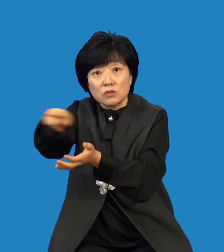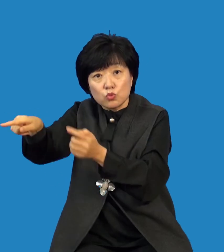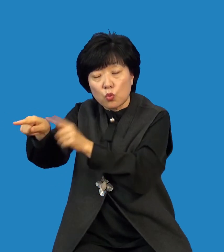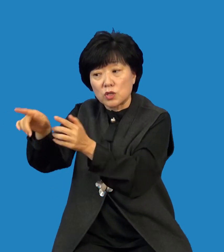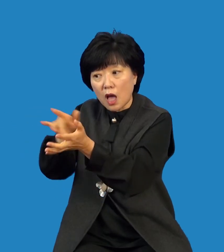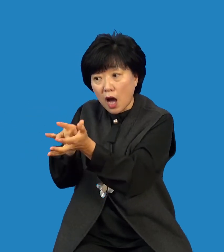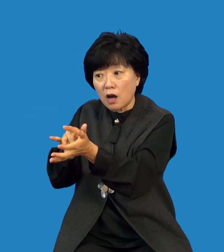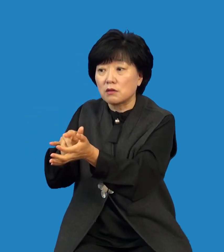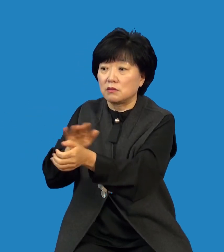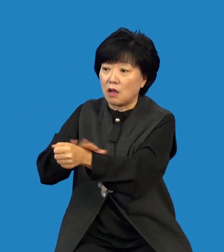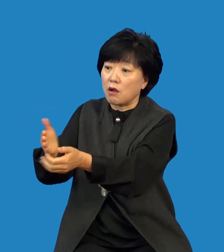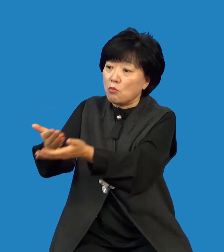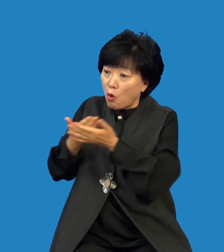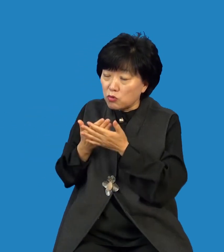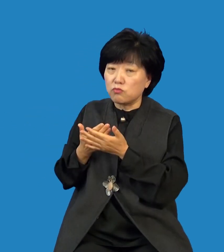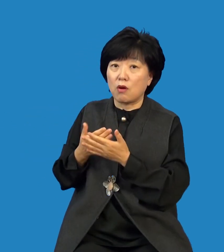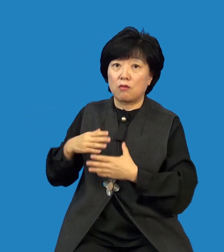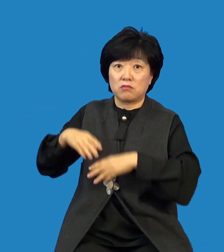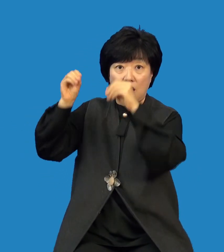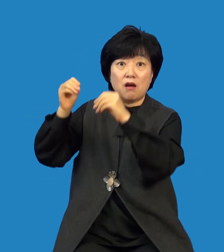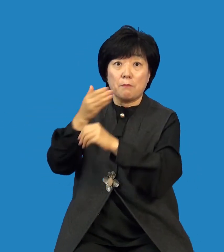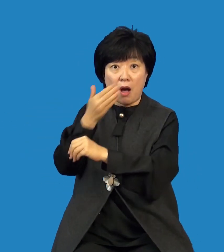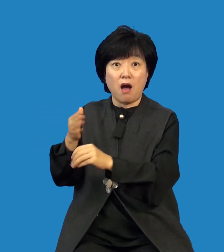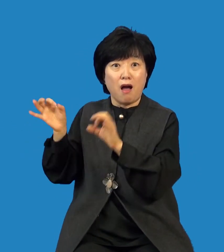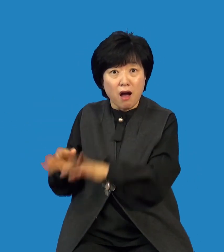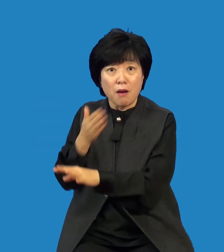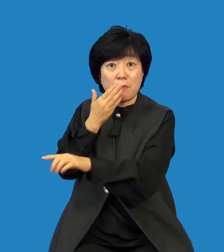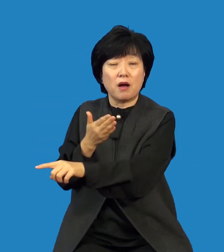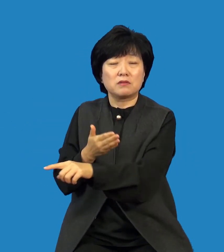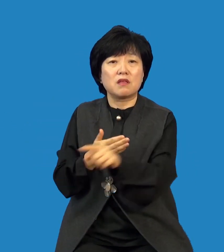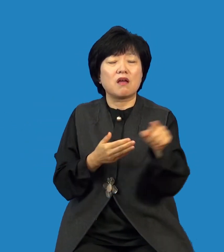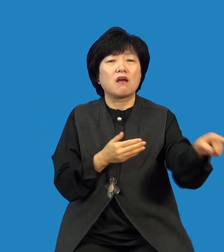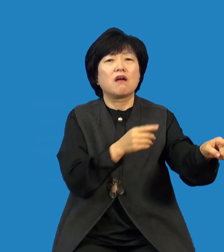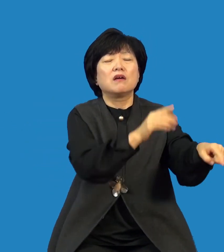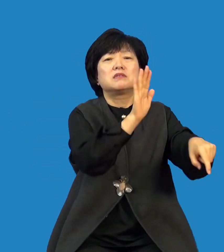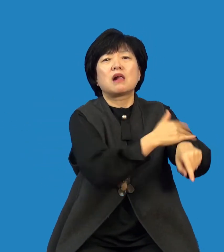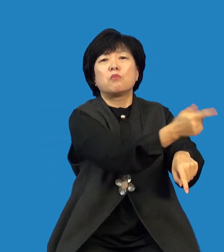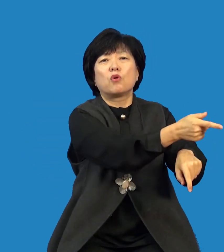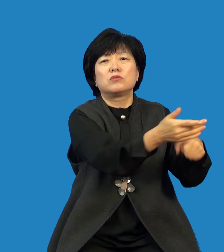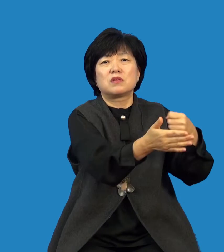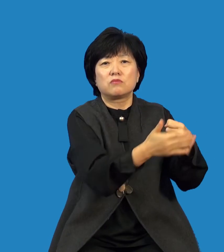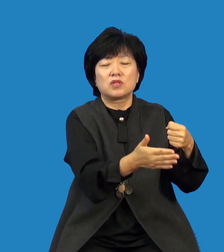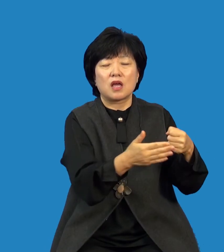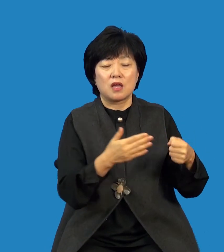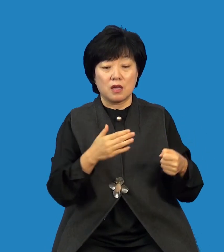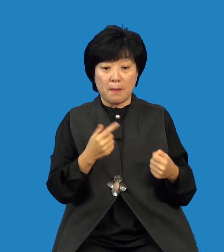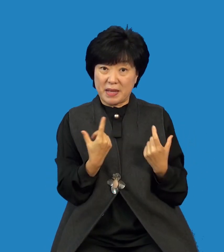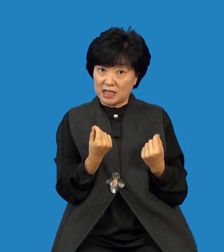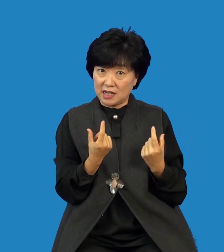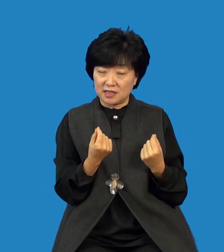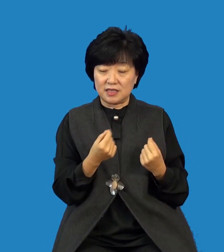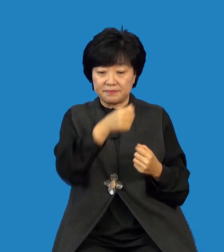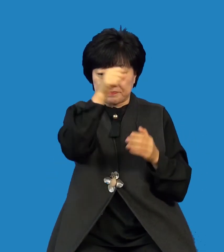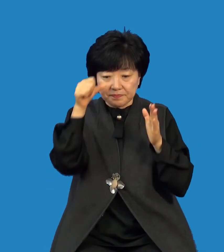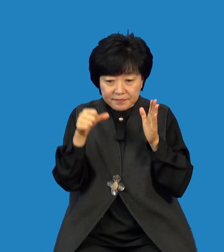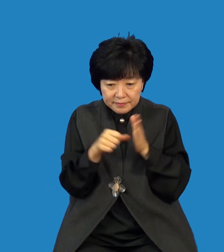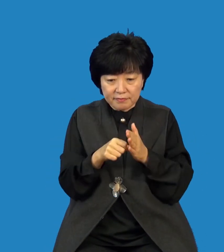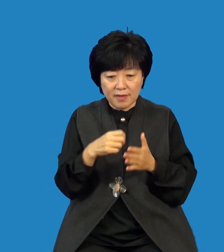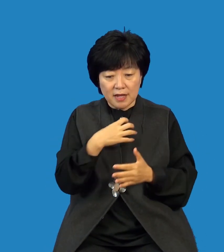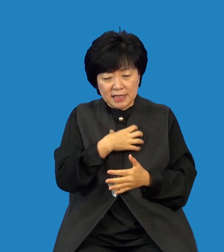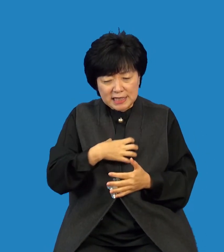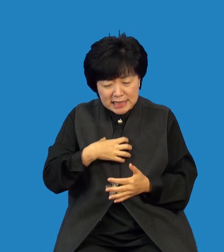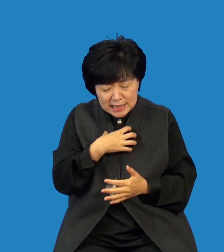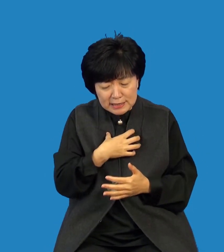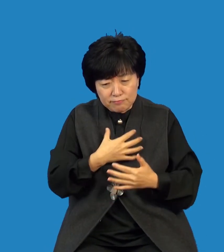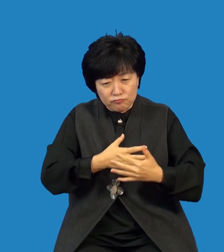잘못 내려서 막 주사 맞고 실신하고 이렇게 되듯이, 우리 인생 가운데 여러분, 근심과 두려움이라고 하는 것도 명확한 원인이 있습니다. 이것을